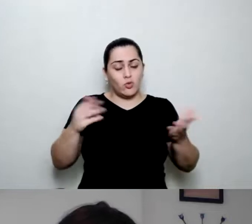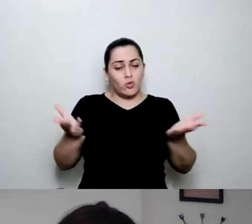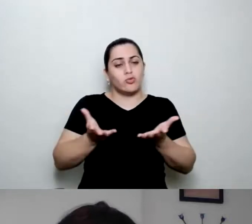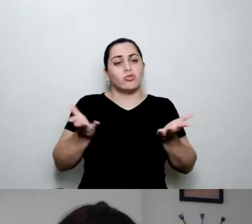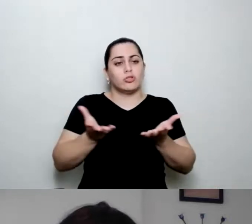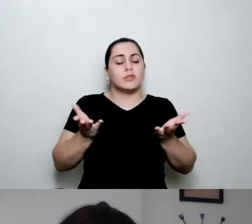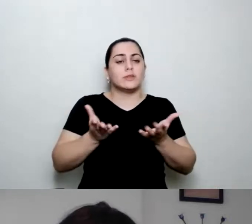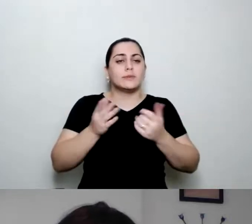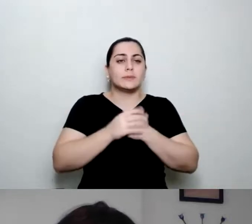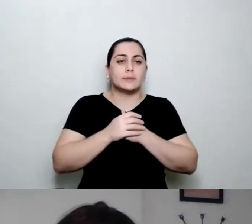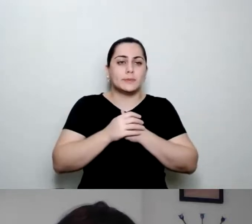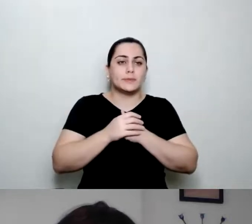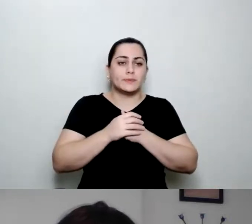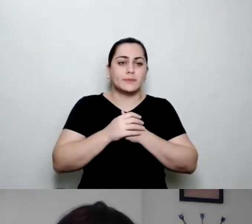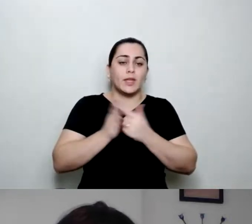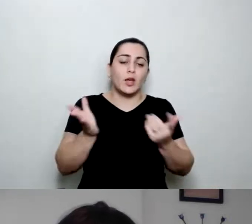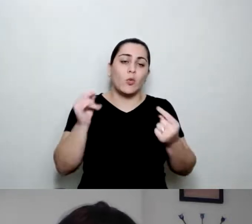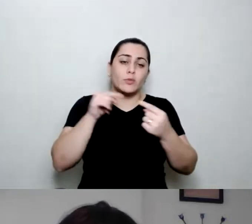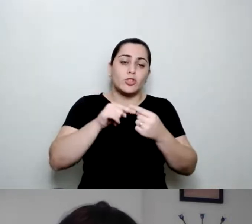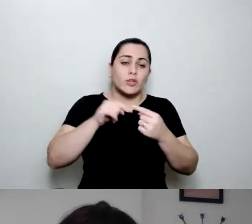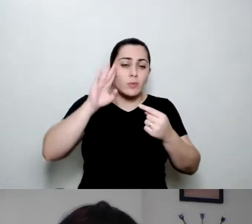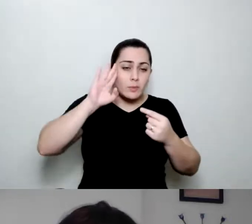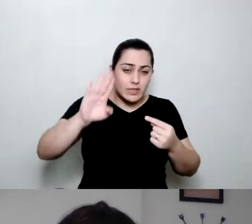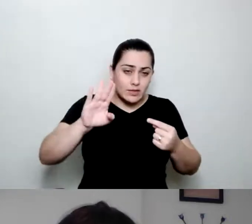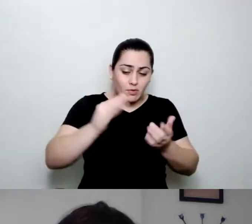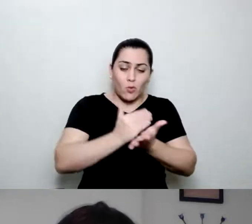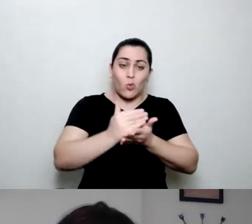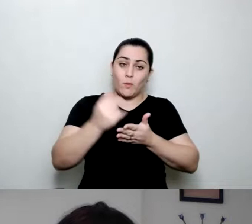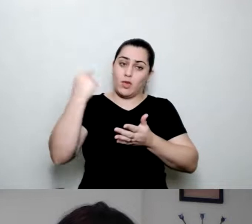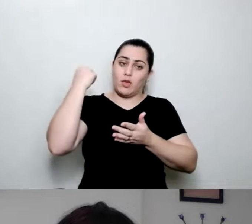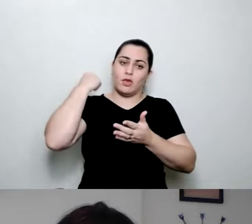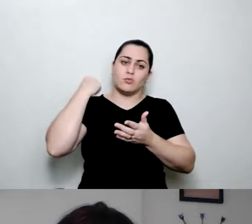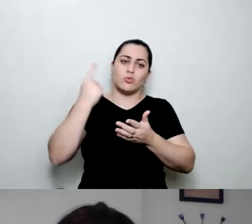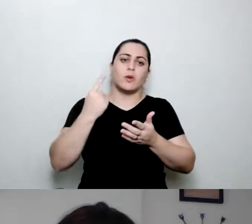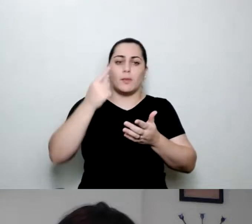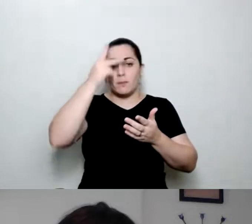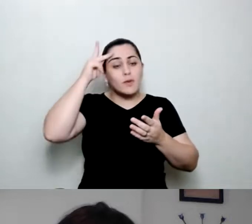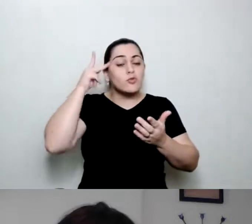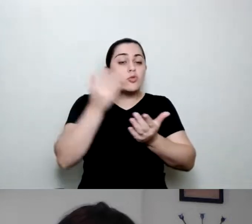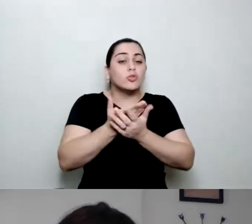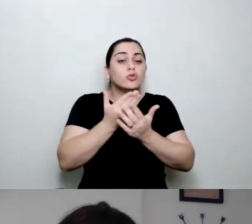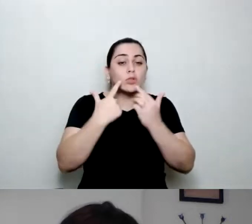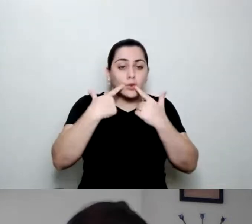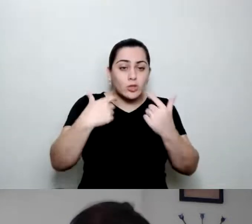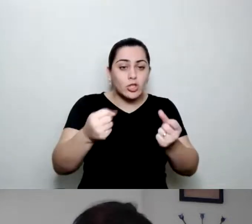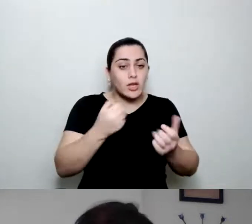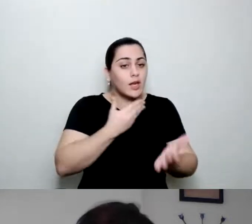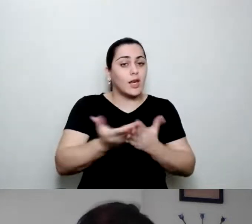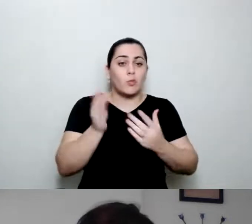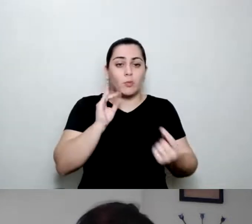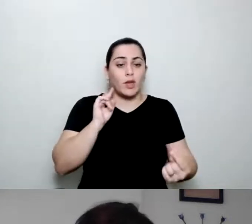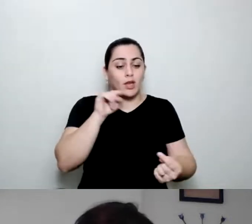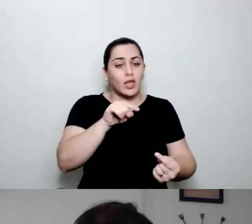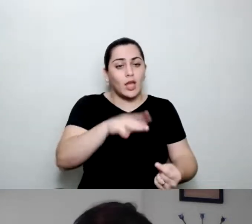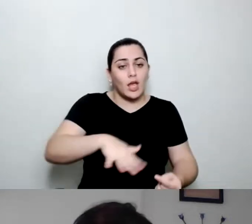e o objetivo original era exatamente para os estudiosos da linguística de não perder o seu próprio objeto de